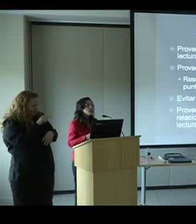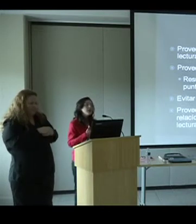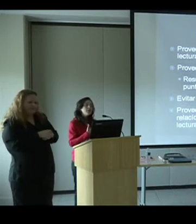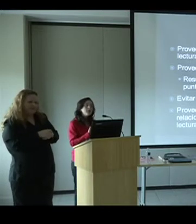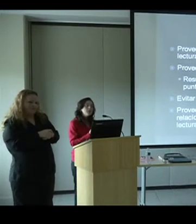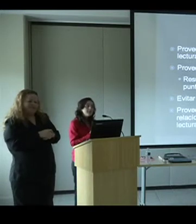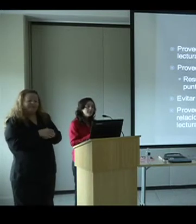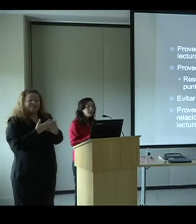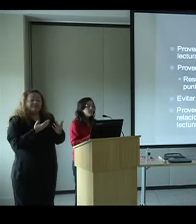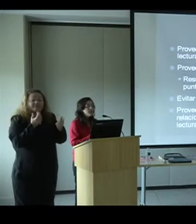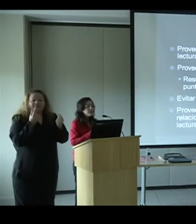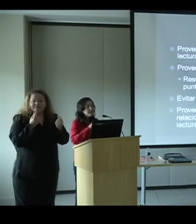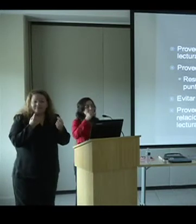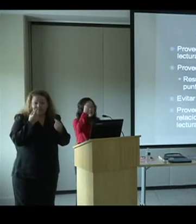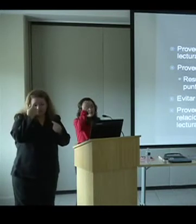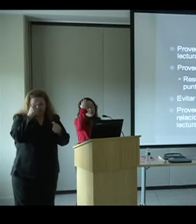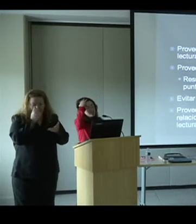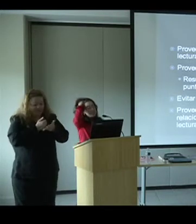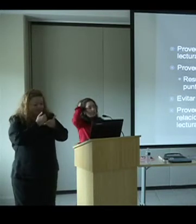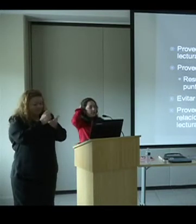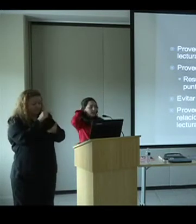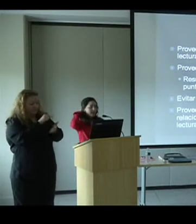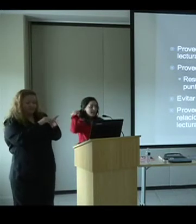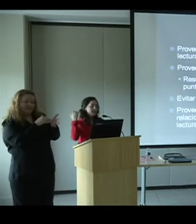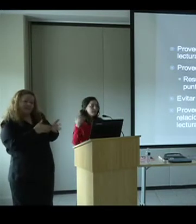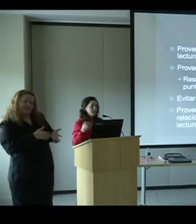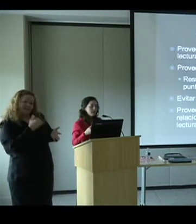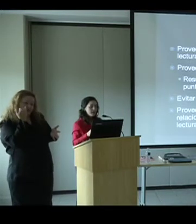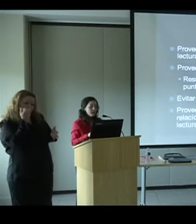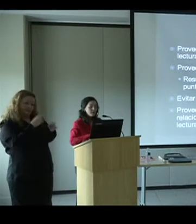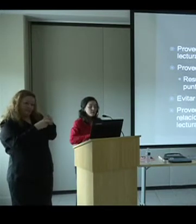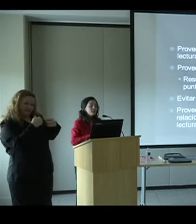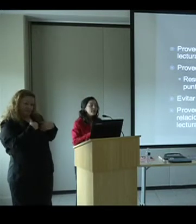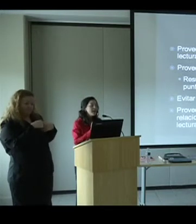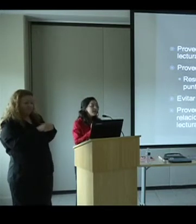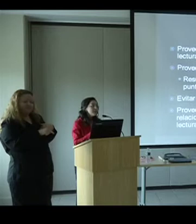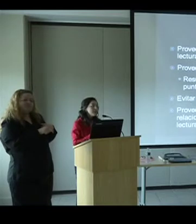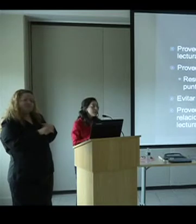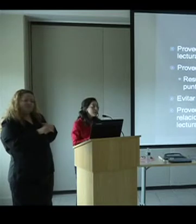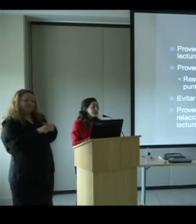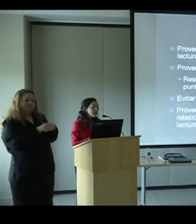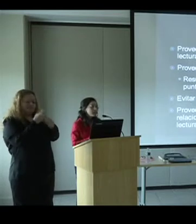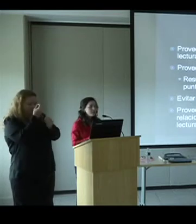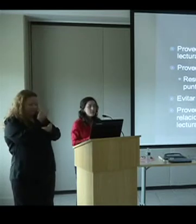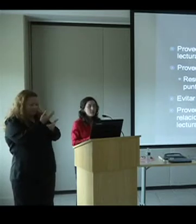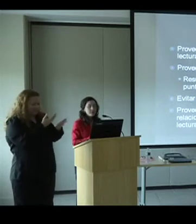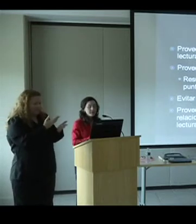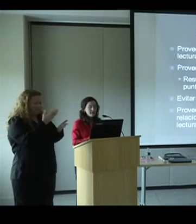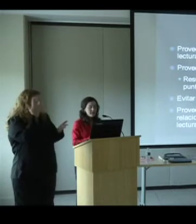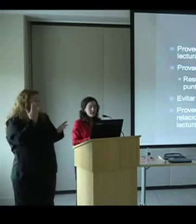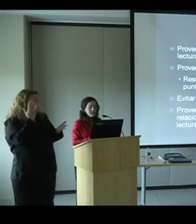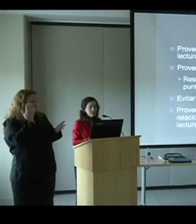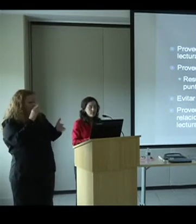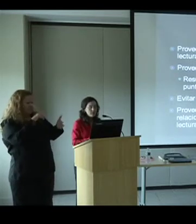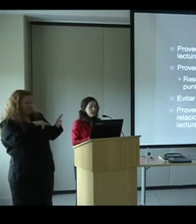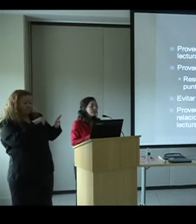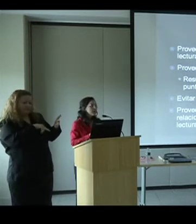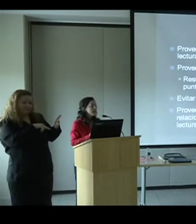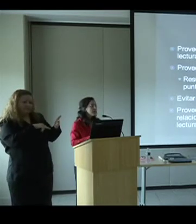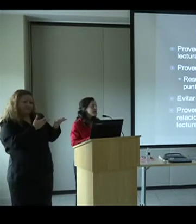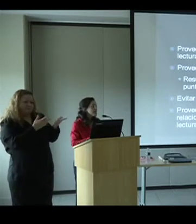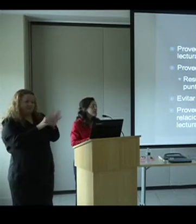Qué podemos hacer para ayudar a este chico si ese fuese el caso pues darle información previa sobre lo que está leyendo